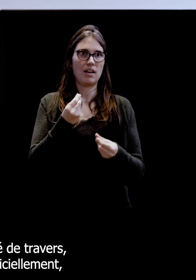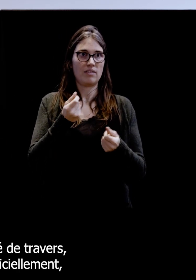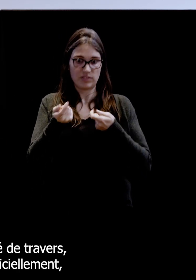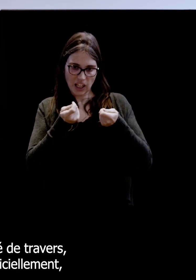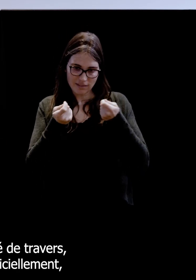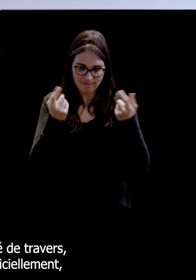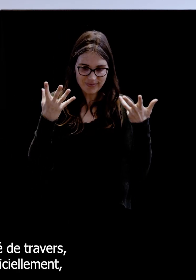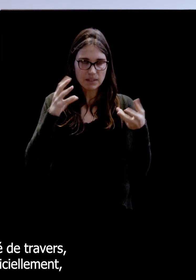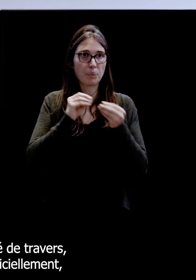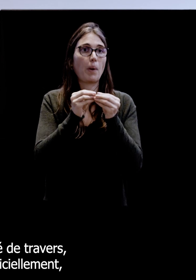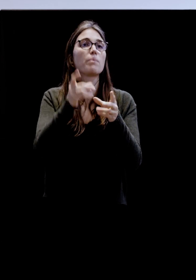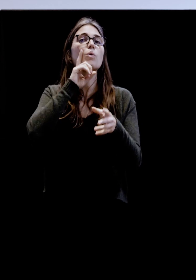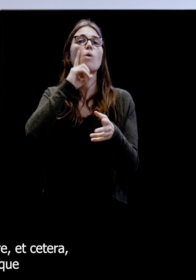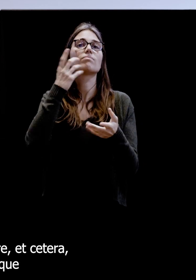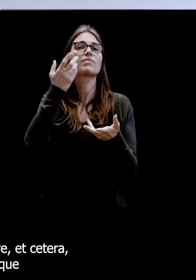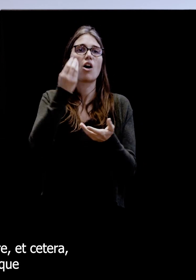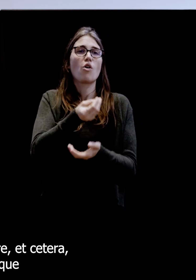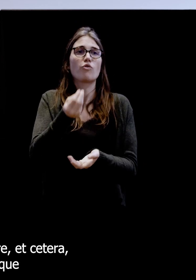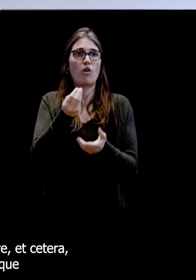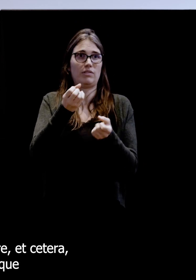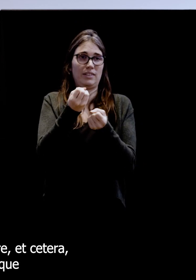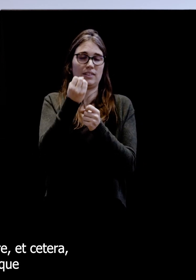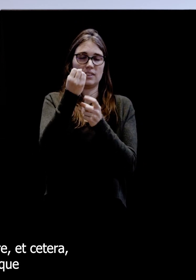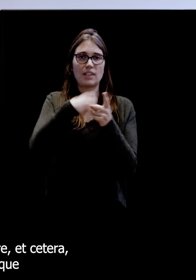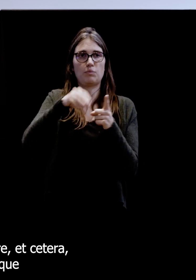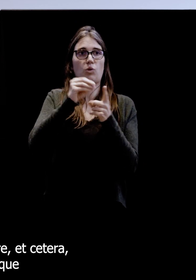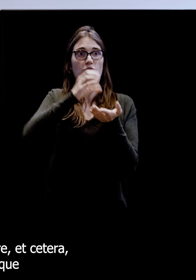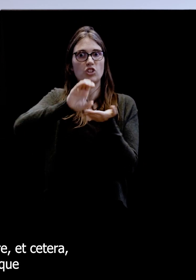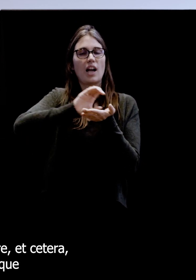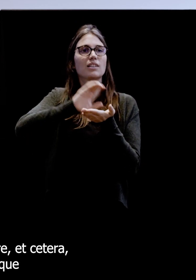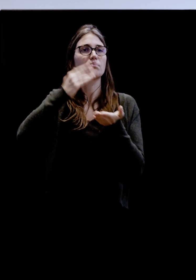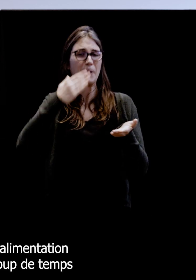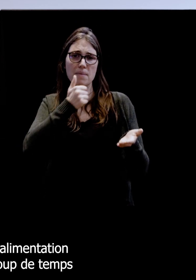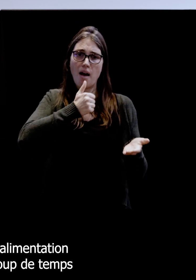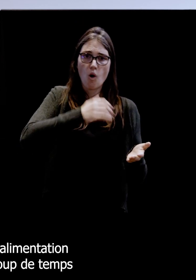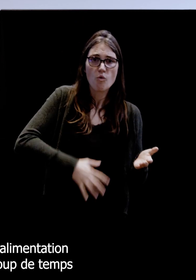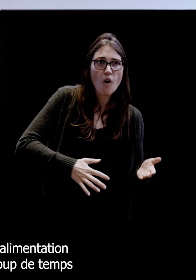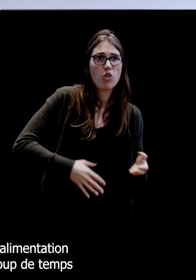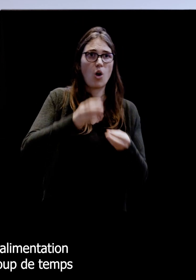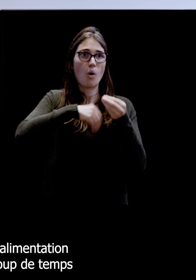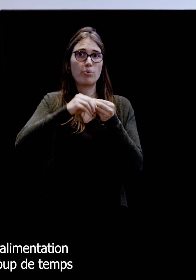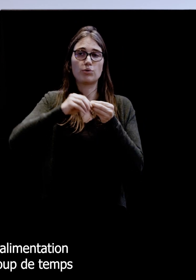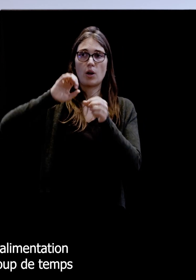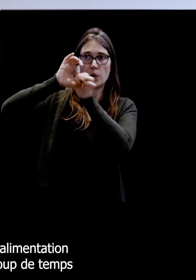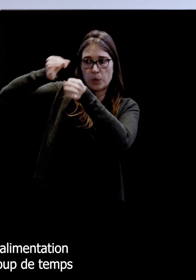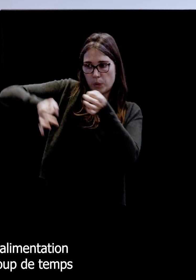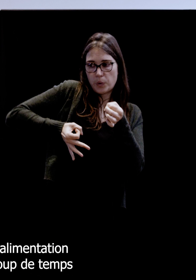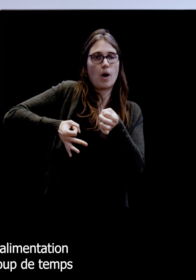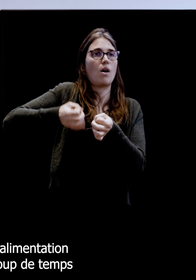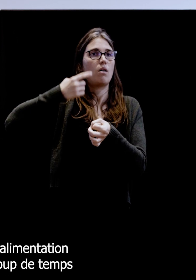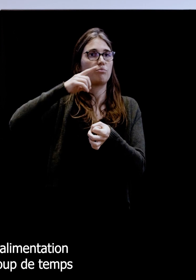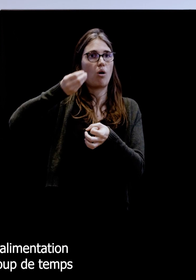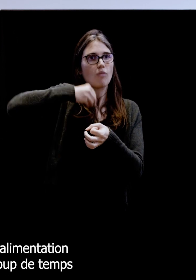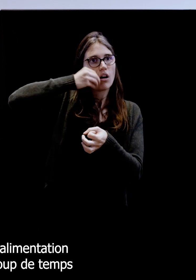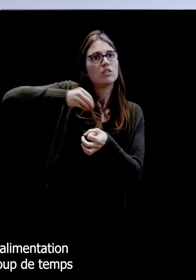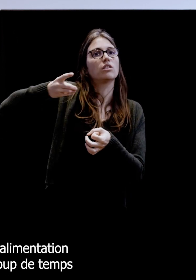on a été nourri artificiellement, quand on a eu mal au ventre, etc., c'est sûr que l'imprégnation émotive de